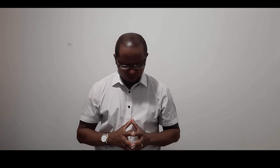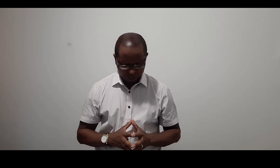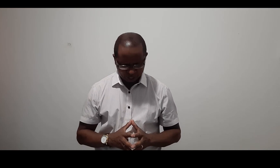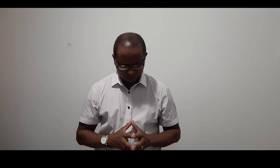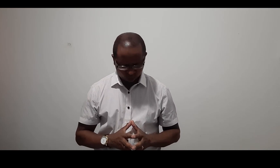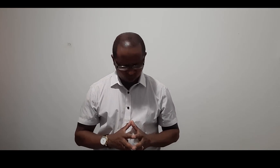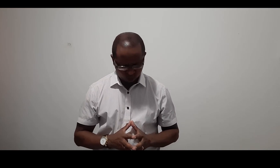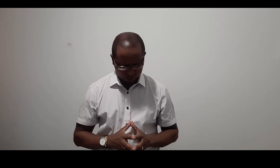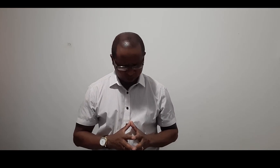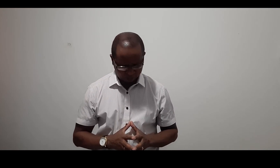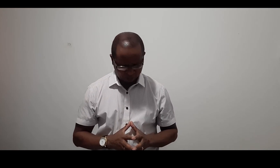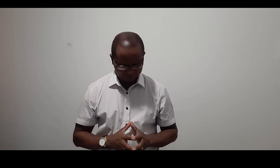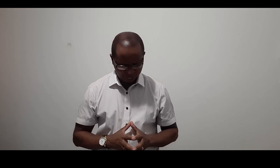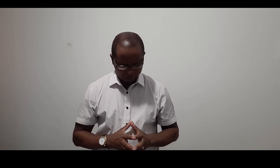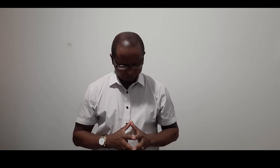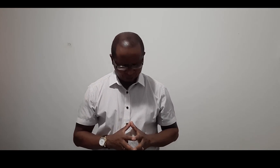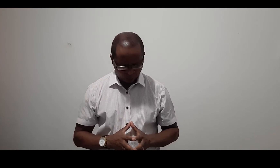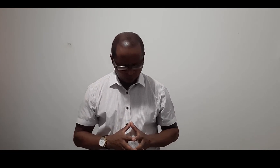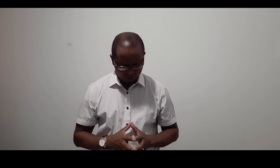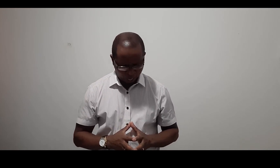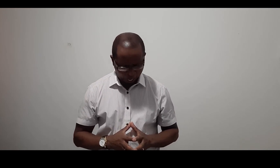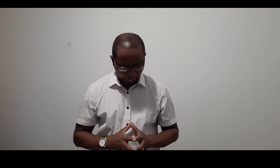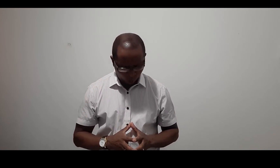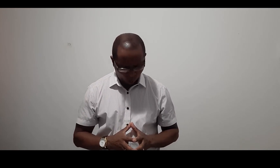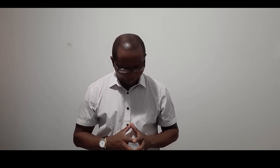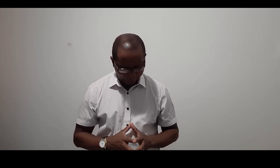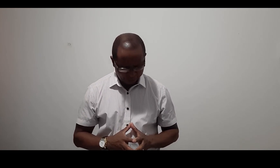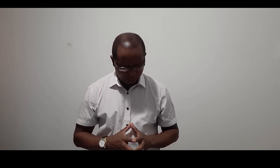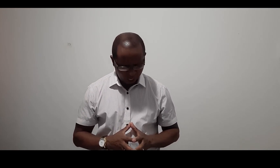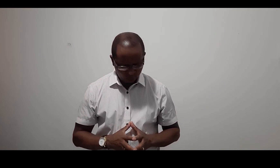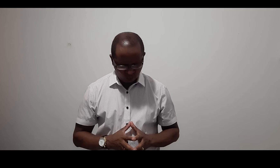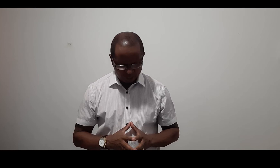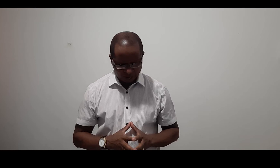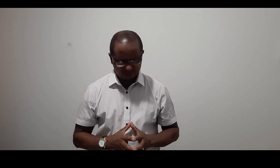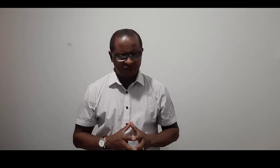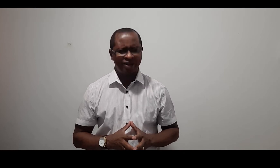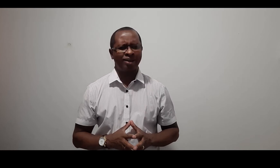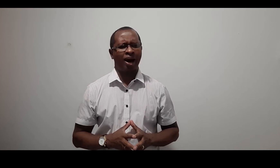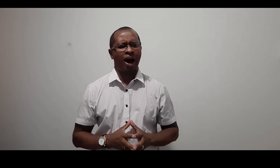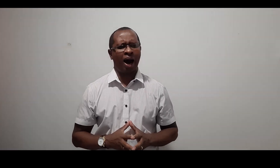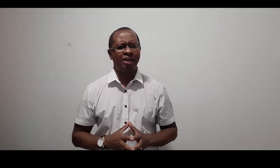izay rehetra tokony ho tandremana. Fa avy ao aminy no hiavian'ny